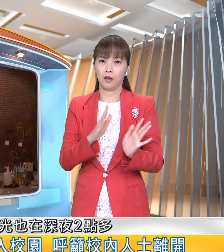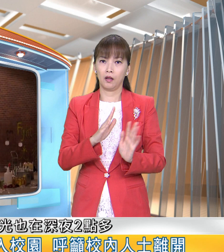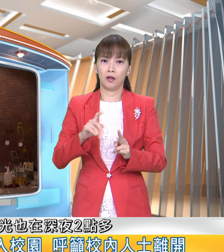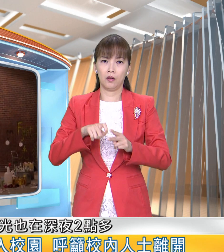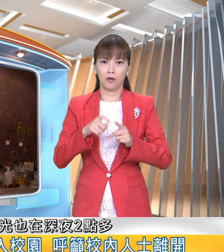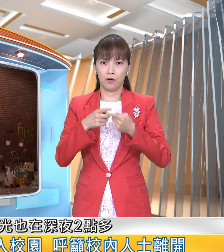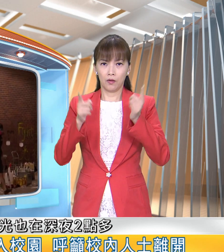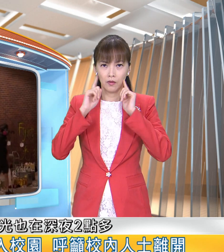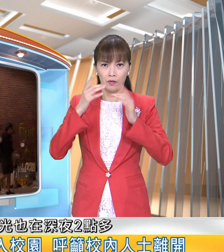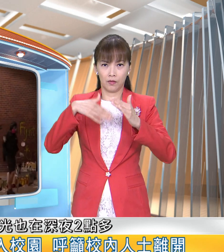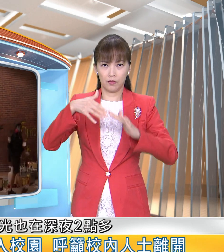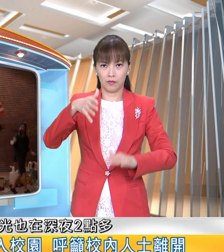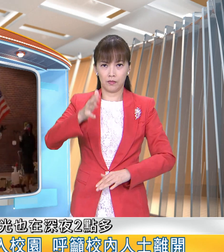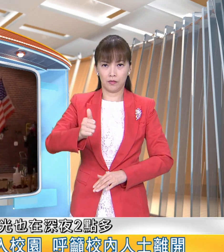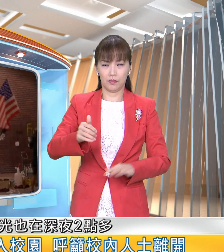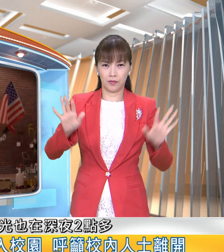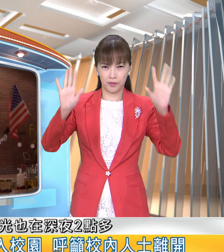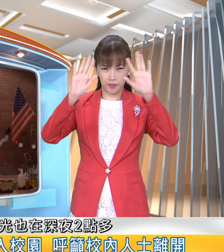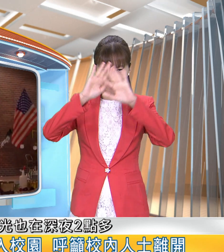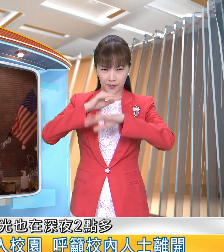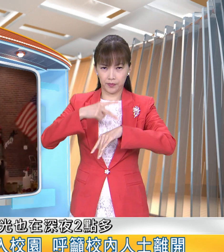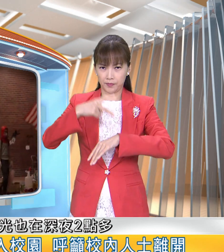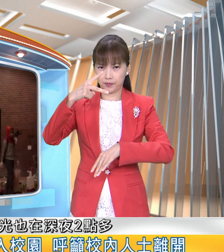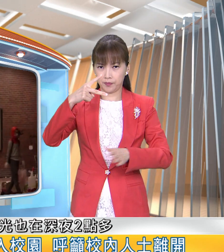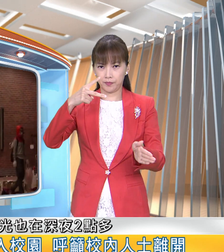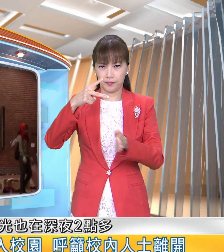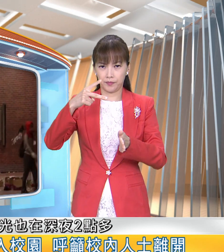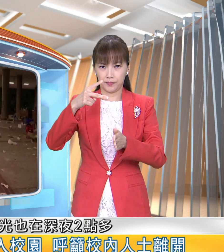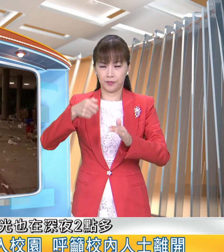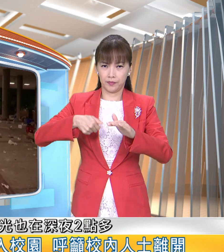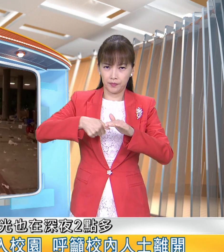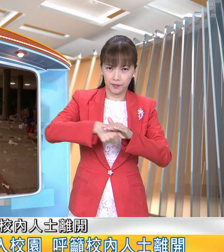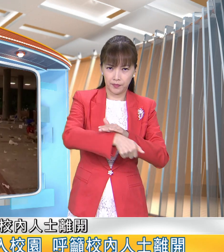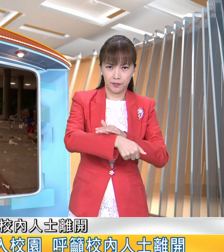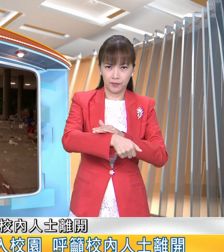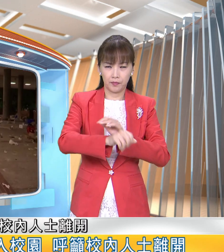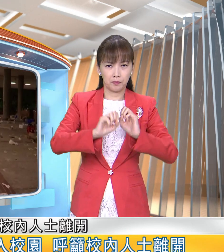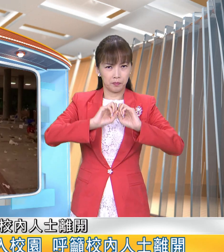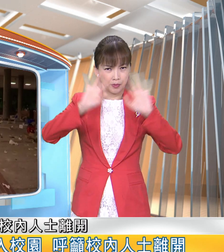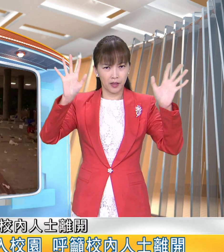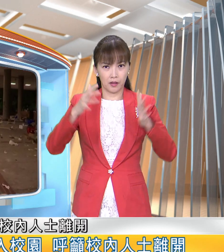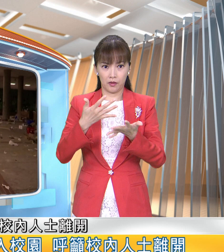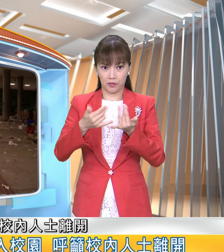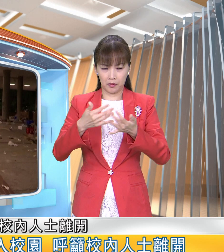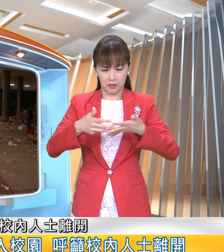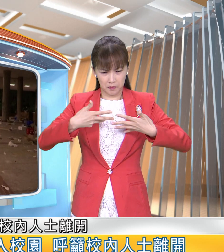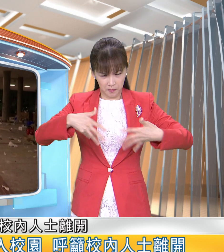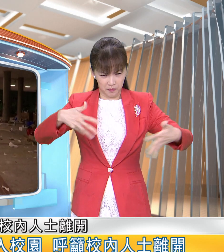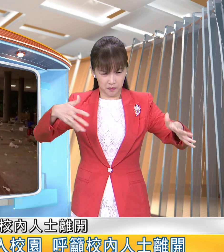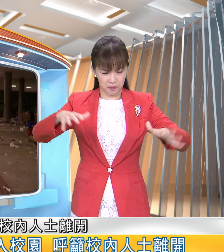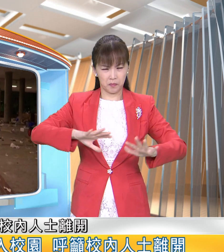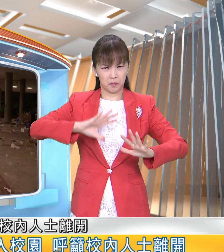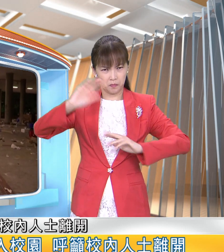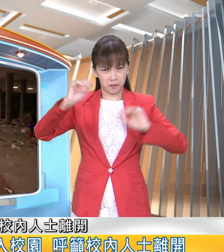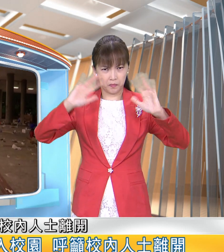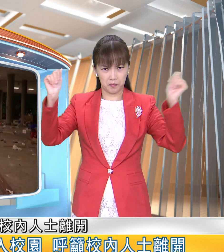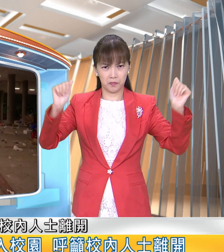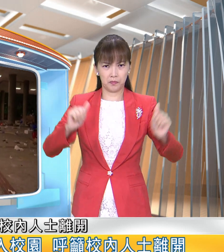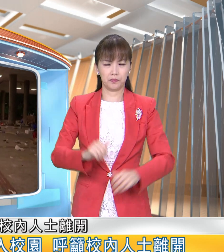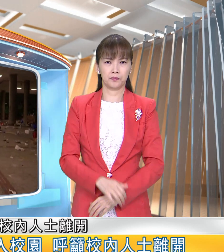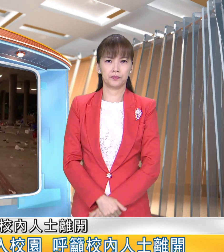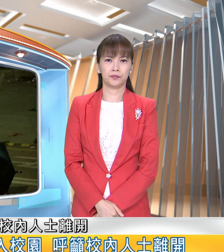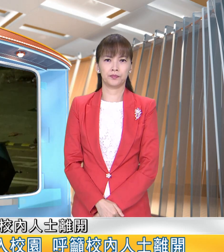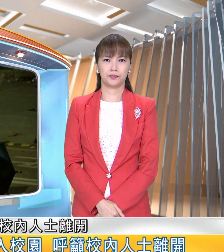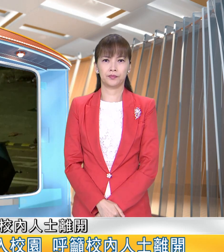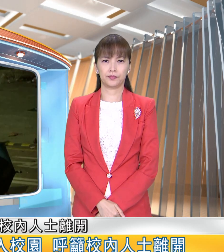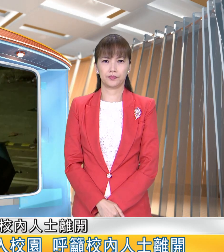长滕景光也在深夜2点多进入校园，呼吁校内人士离